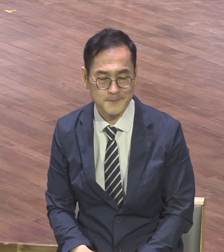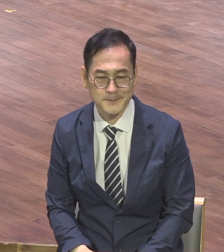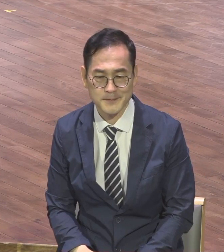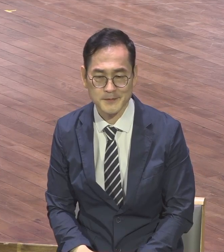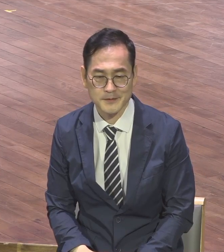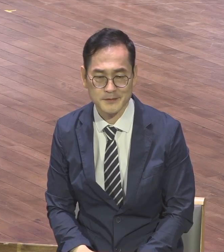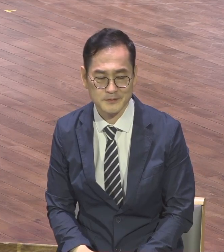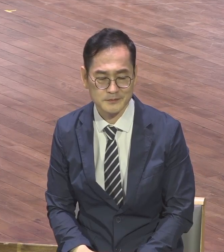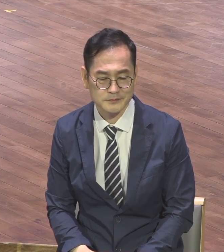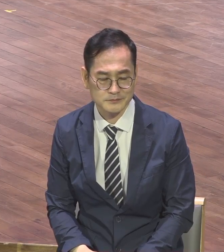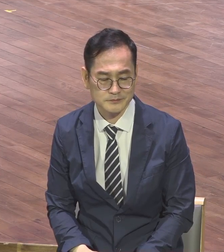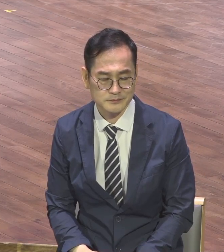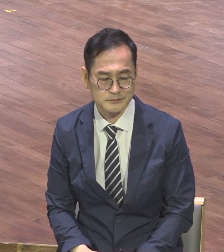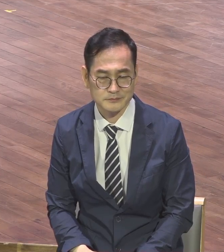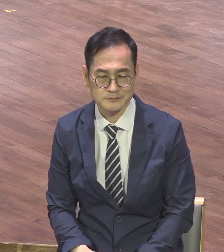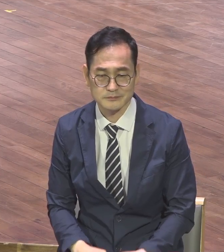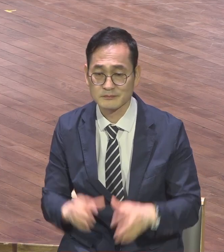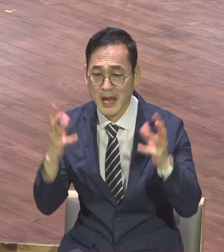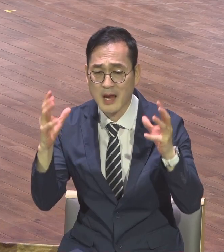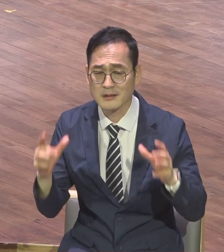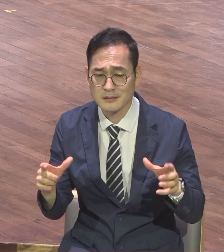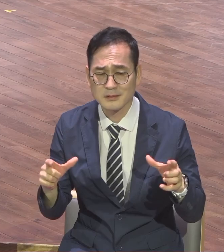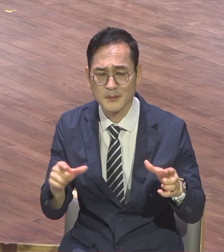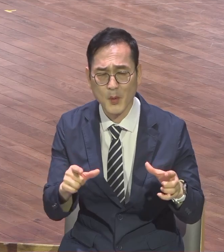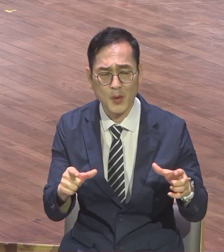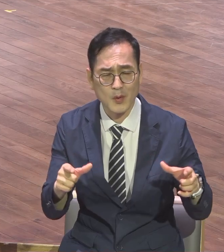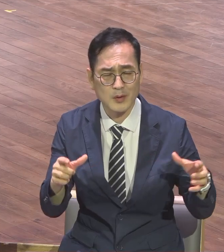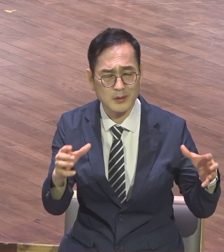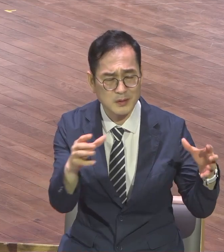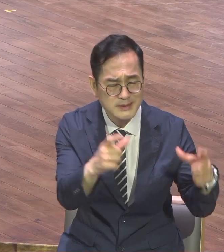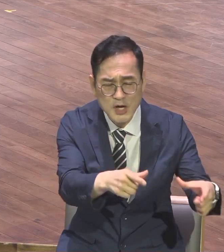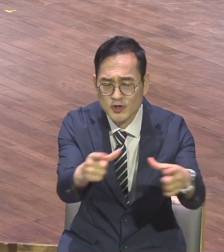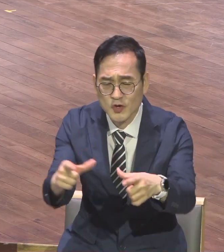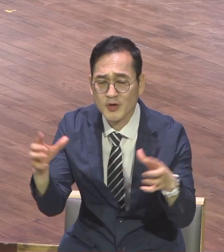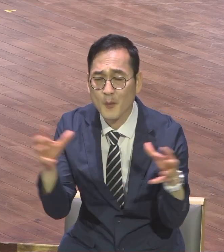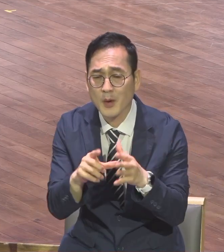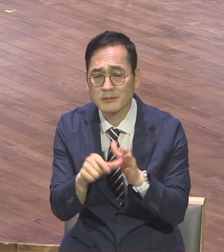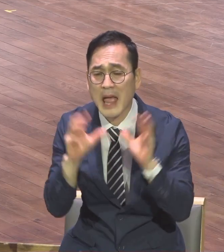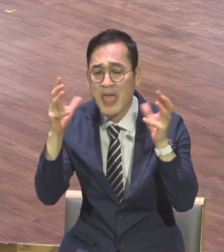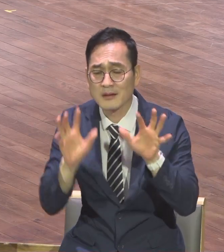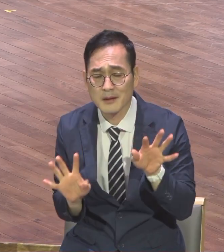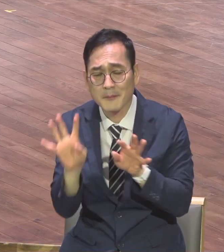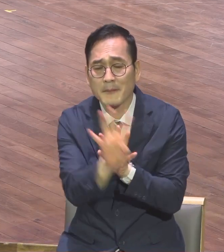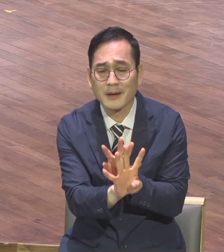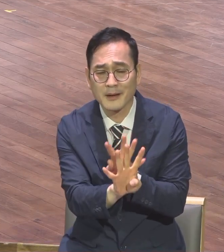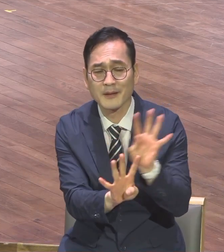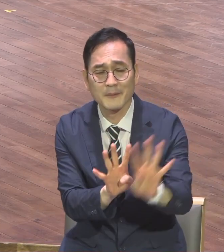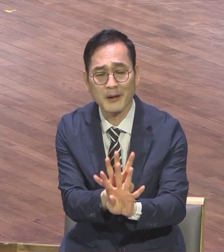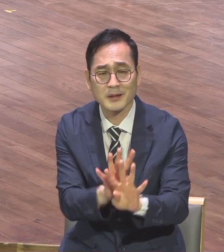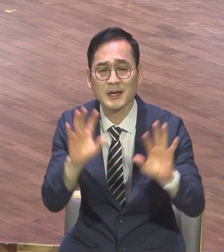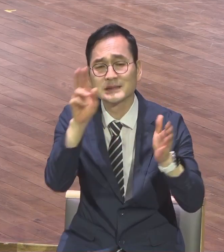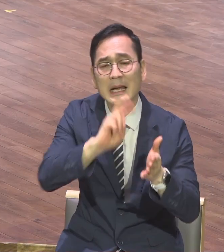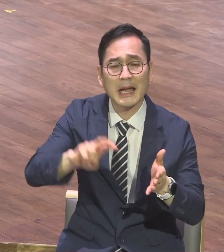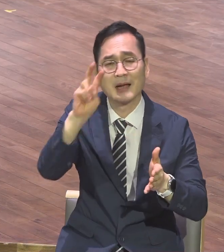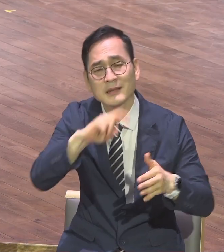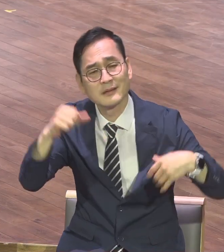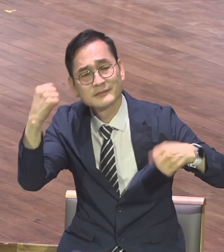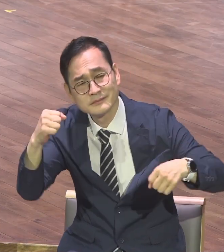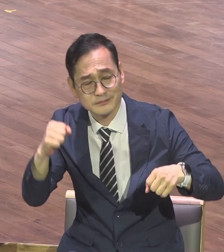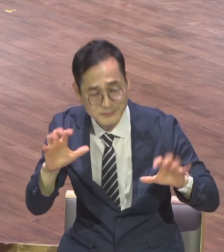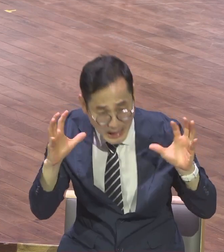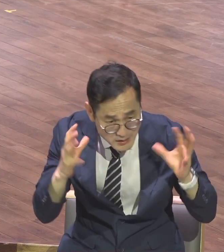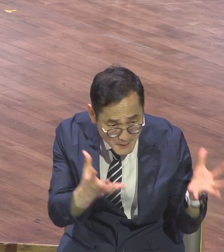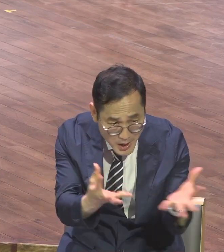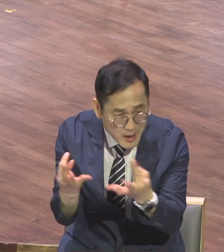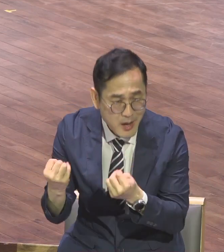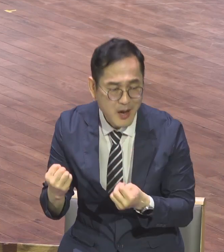대교구 모임 가는데도 앞에 나오고 막 찬양하고 난리잖아요. 지구촌에 없는 겁니다. 여러분 그냥 늘